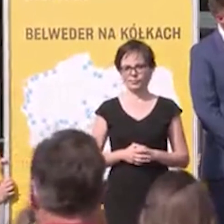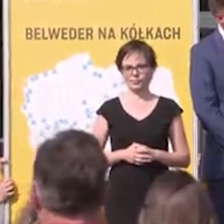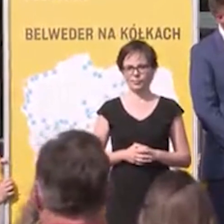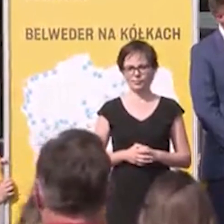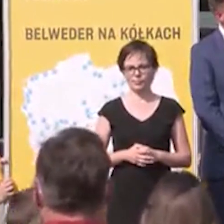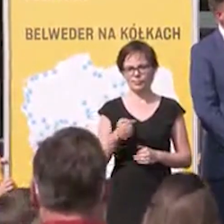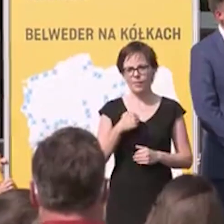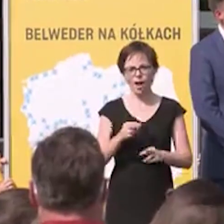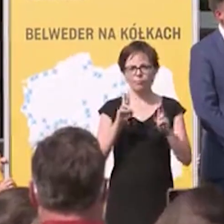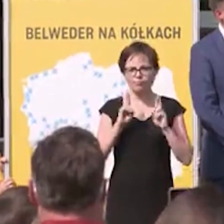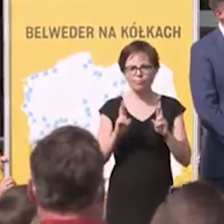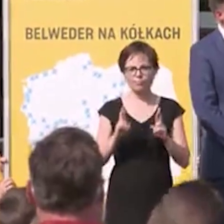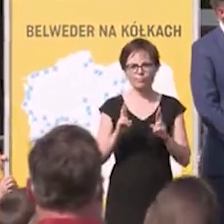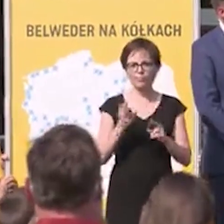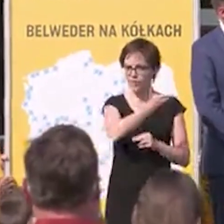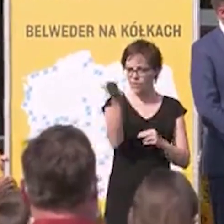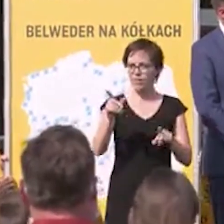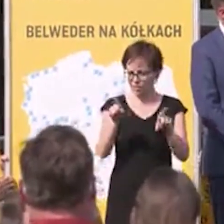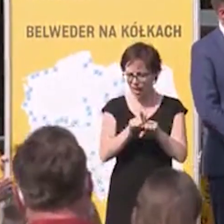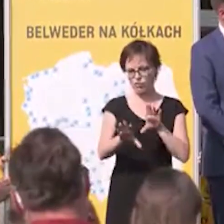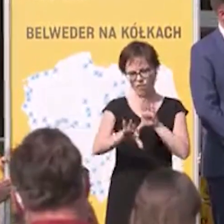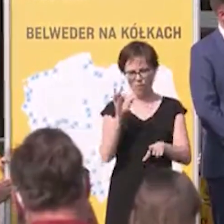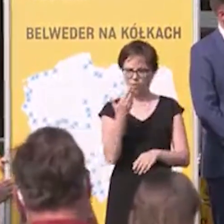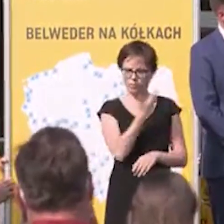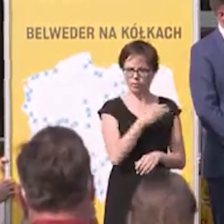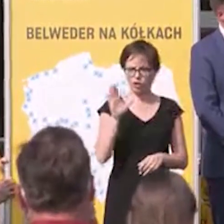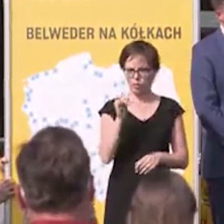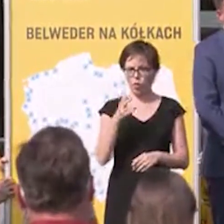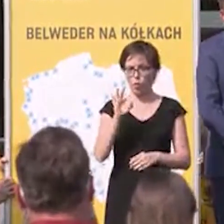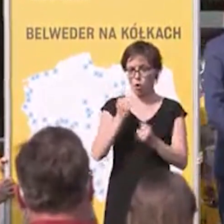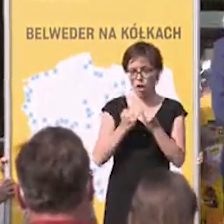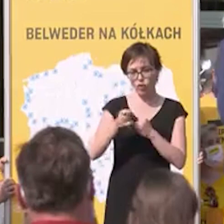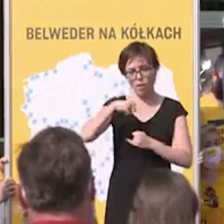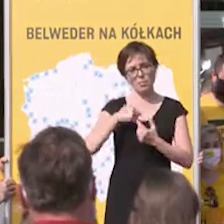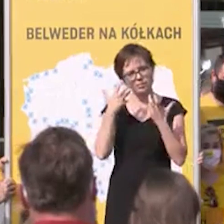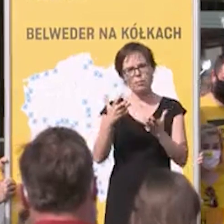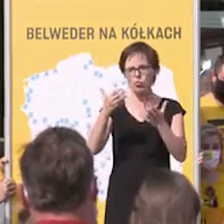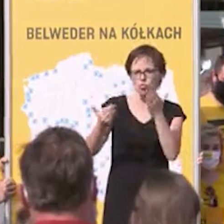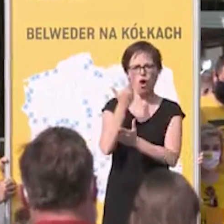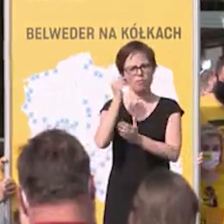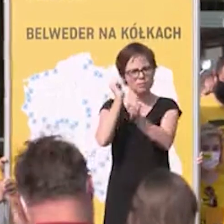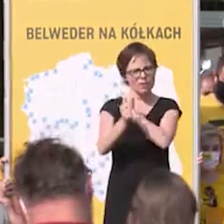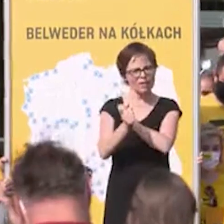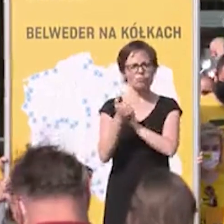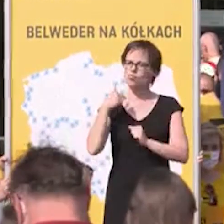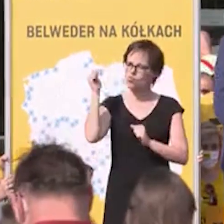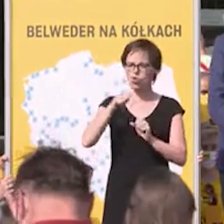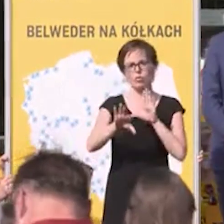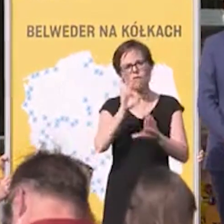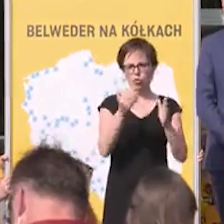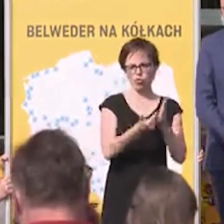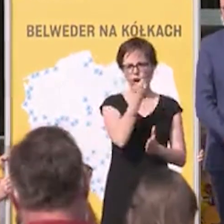I mam nadzieję, że wy wszyscy oddacie na niego głos. Bo jeżeli chcemy czegoś nowego, to musimy wybrać kogoś